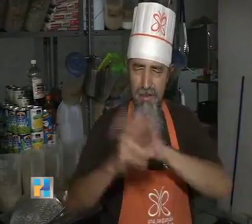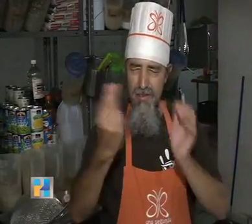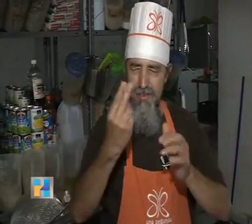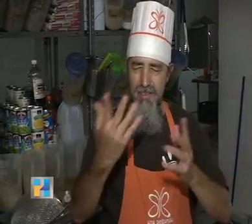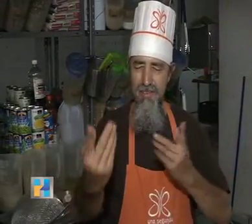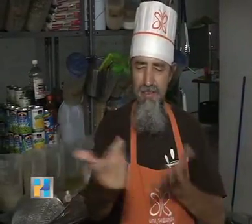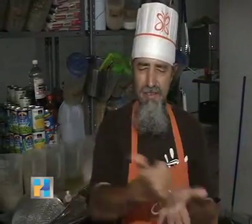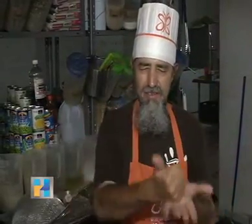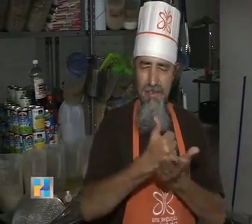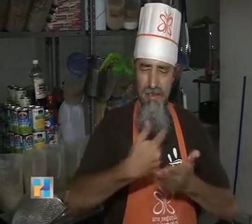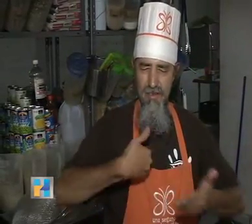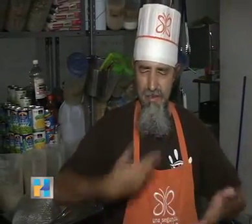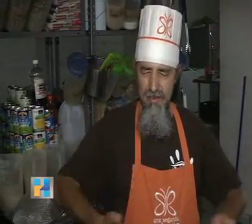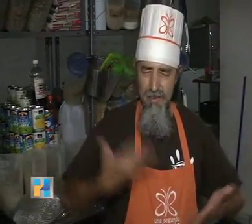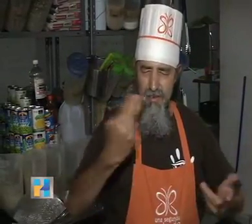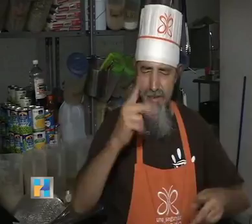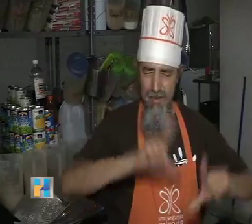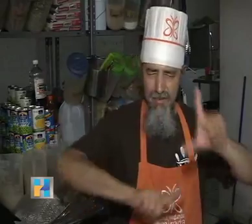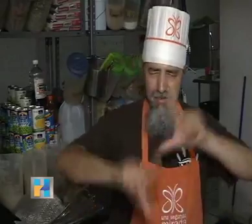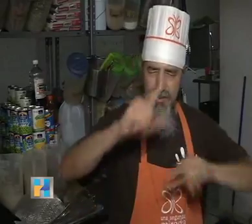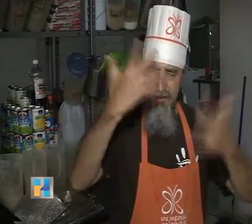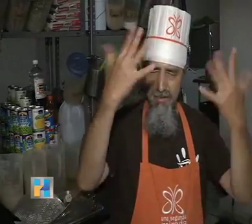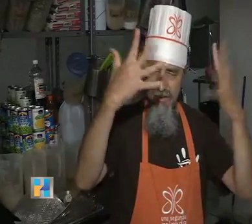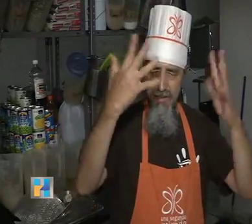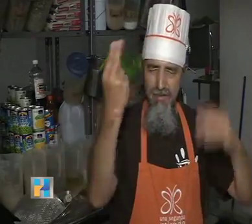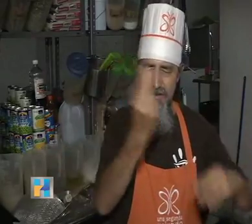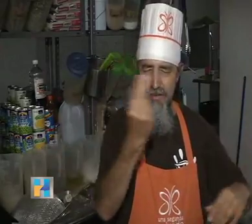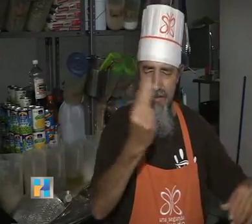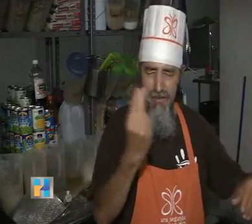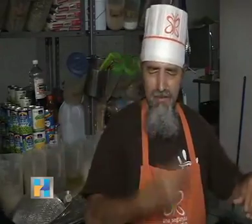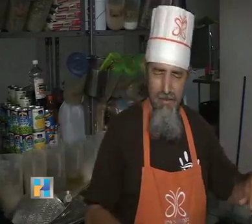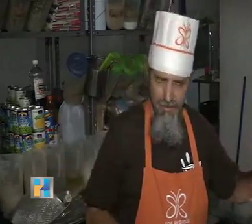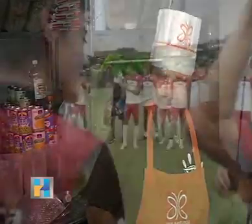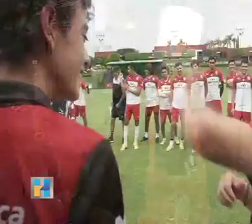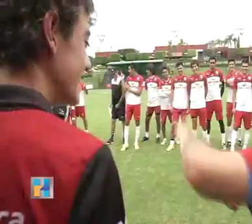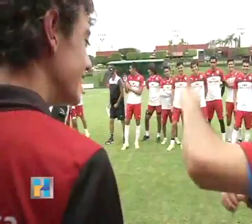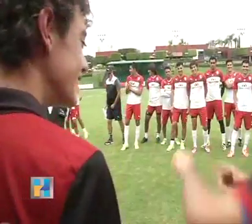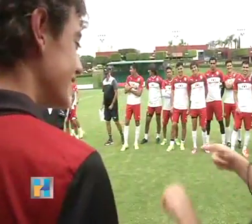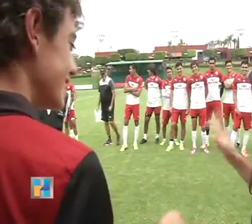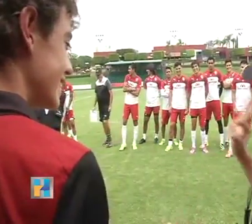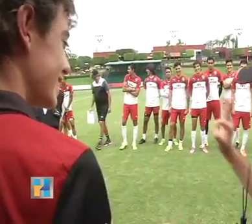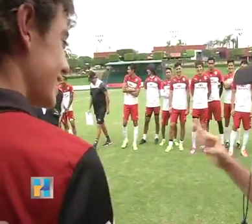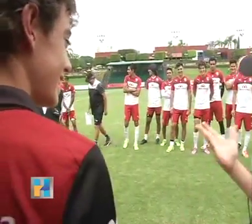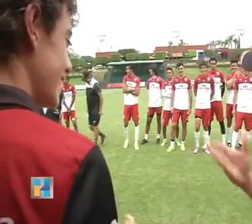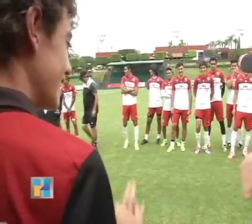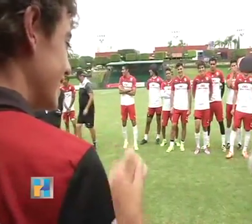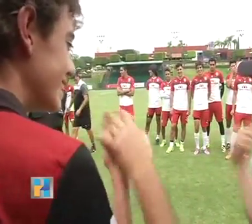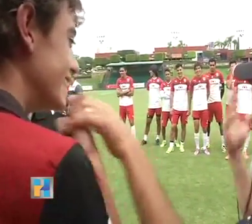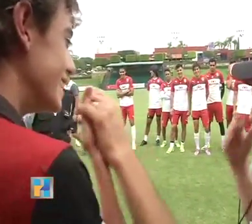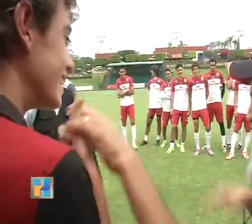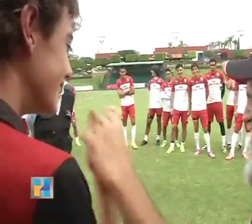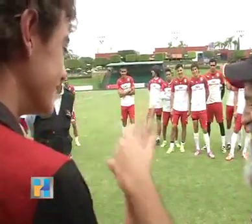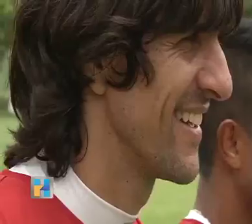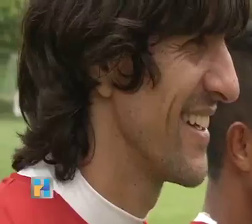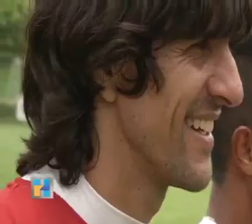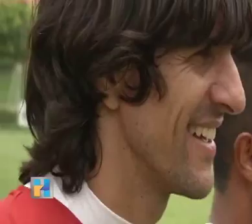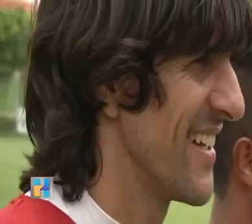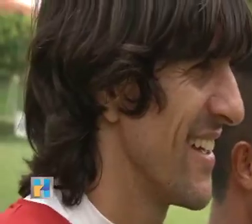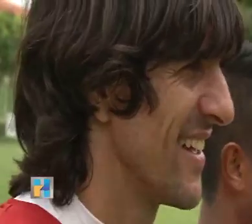ayuda, mediante la lengua de señas. Él es capaz de hacer cualquier cosa. Por eso, ahora Pepe ayuda, no solo con el